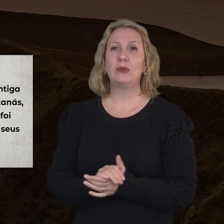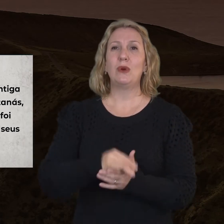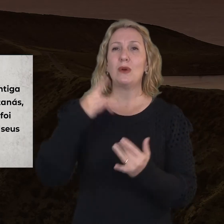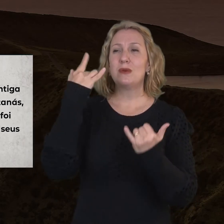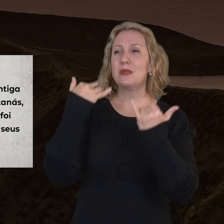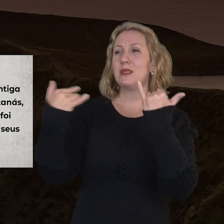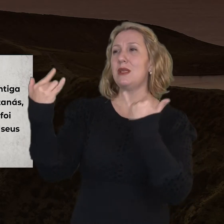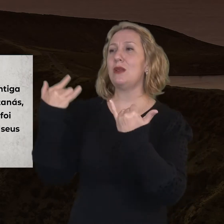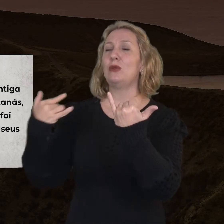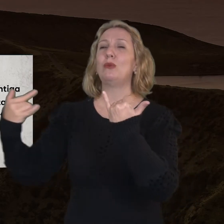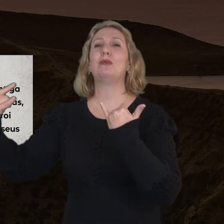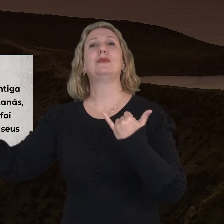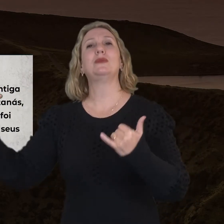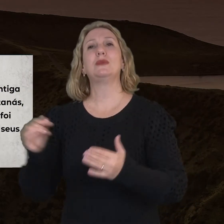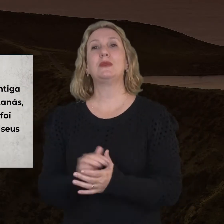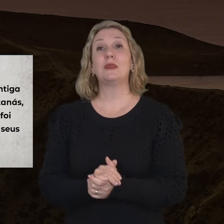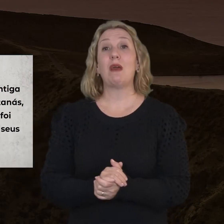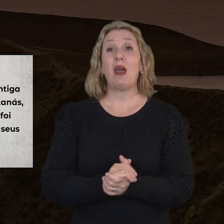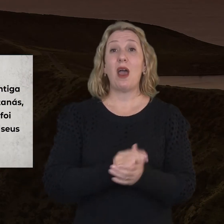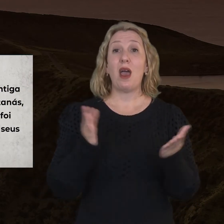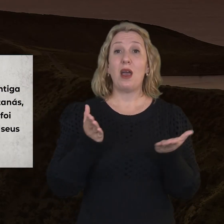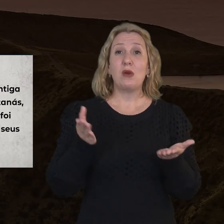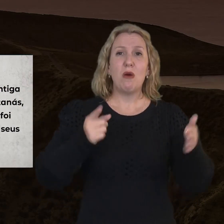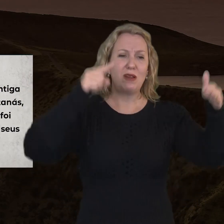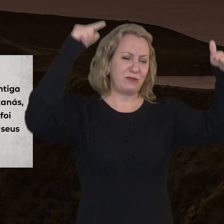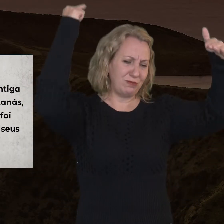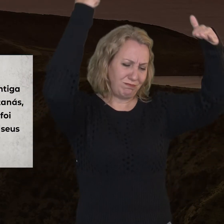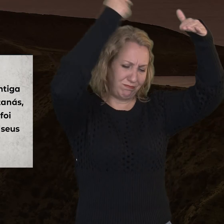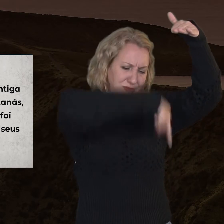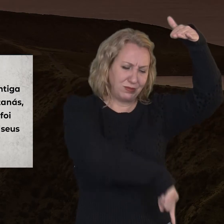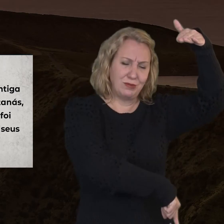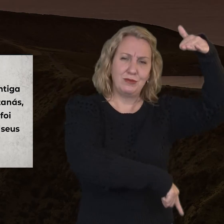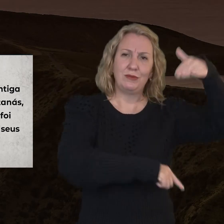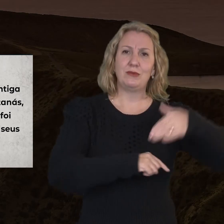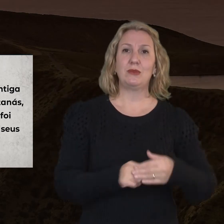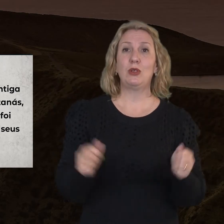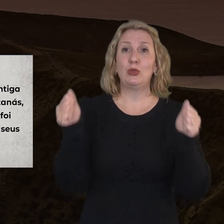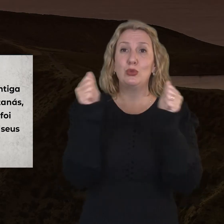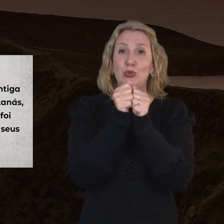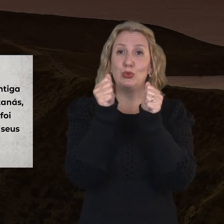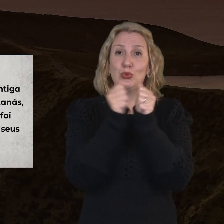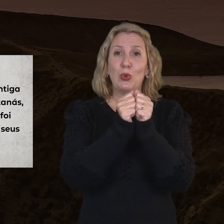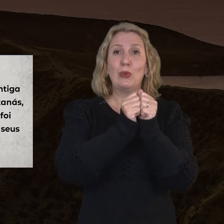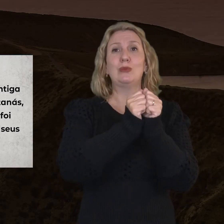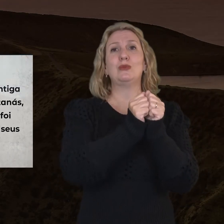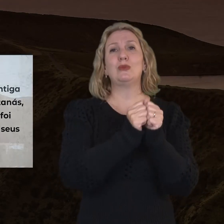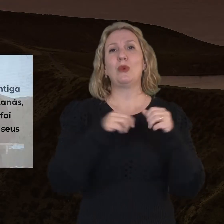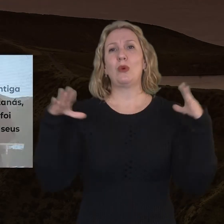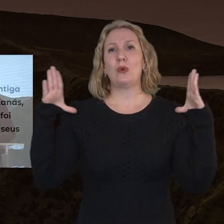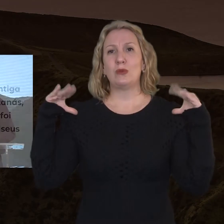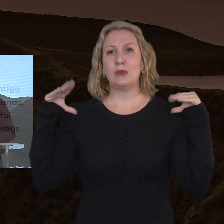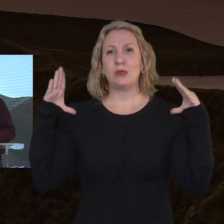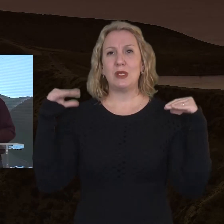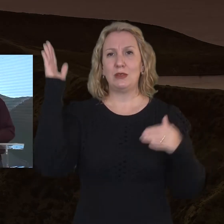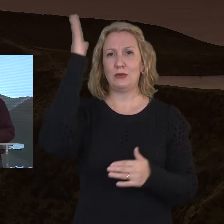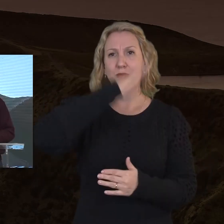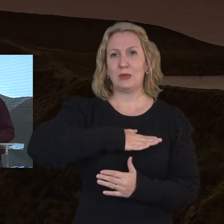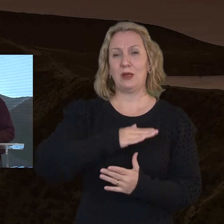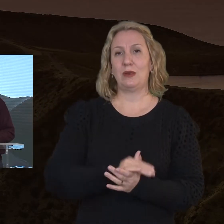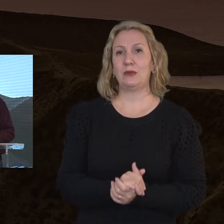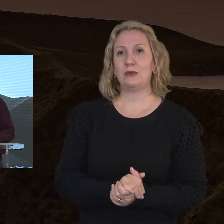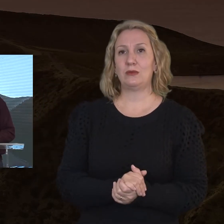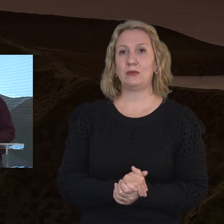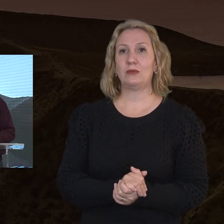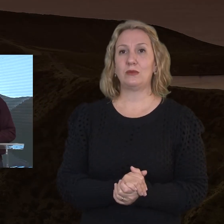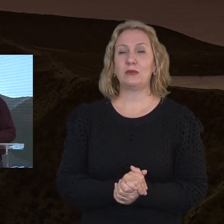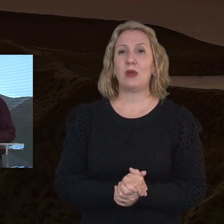foi atirado para a terra e com ele os seus anjos e quando o filho varão é arrebatado aqui a batalha no